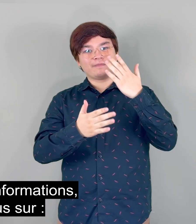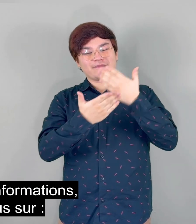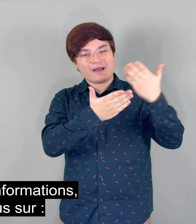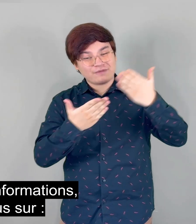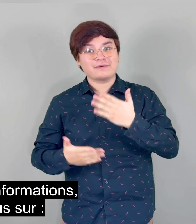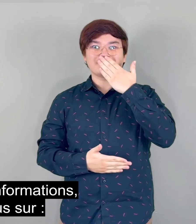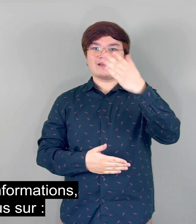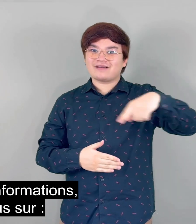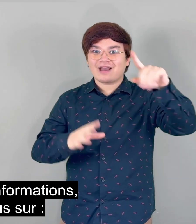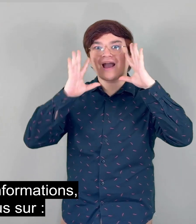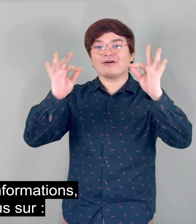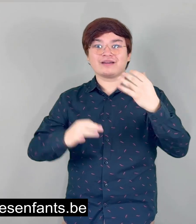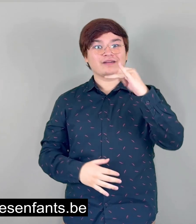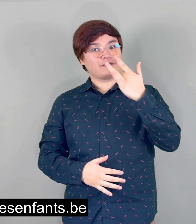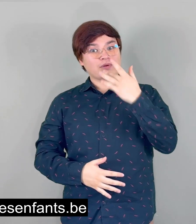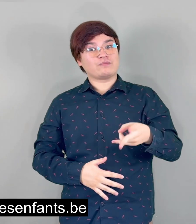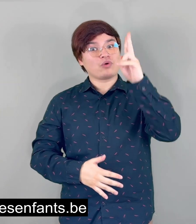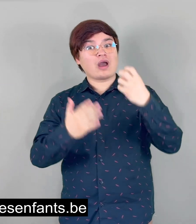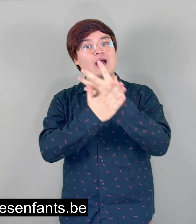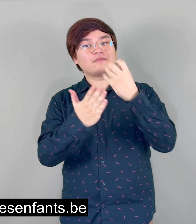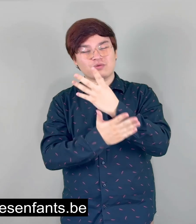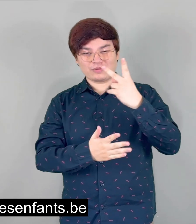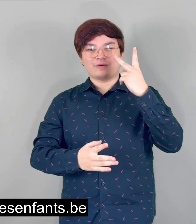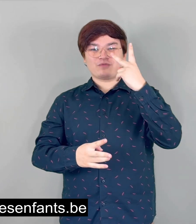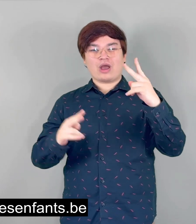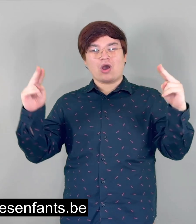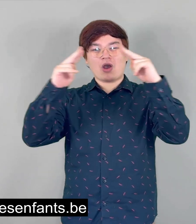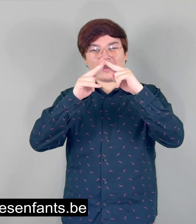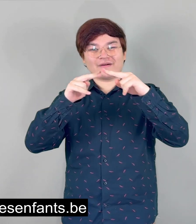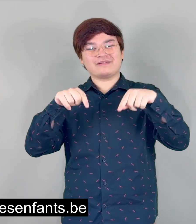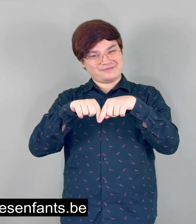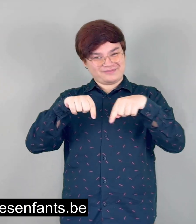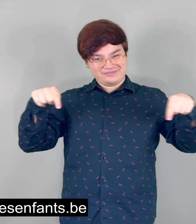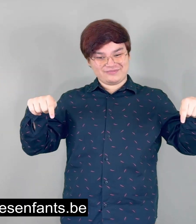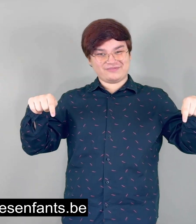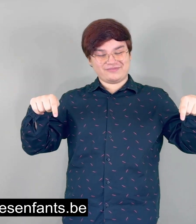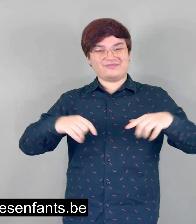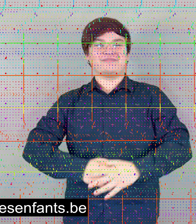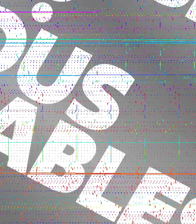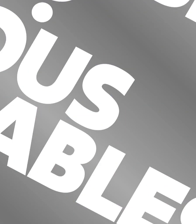plus d'informations, rendez-vous sur www.défenseurdesenfants.be.